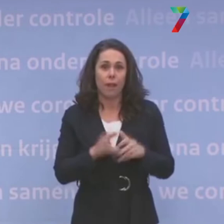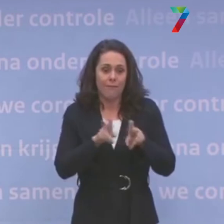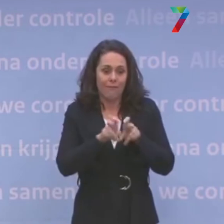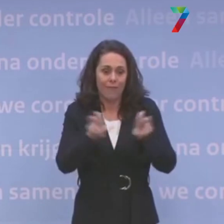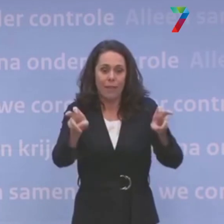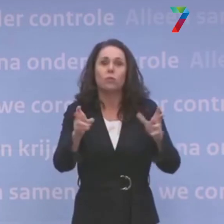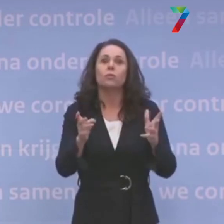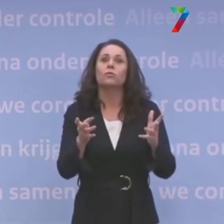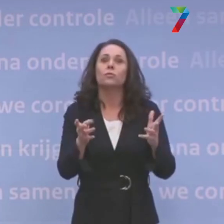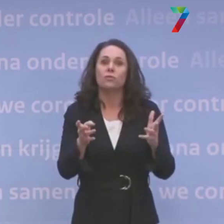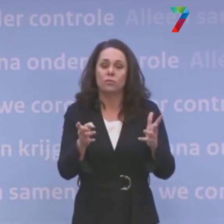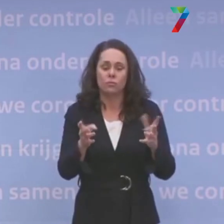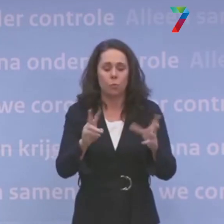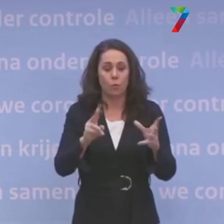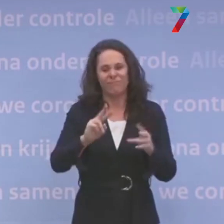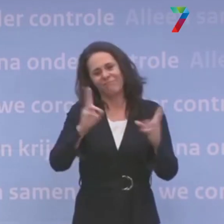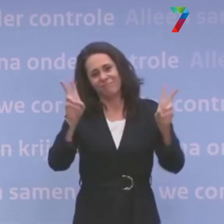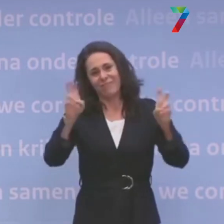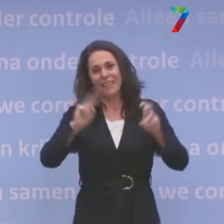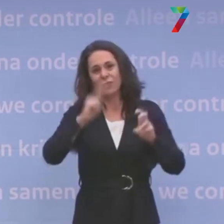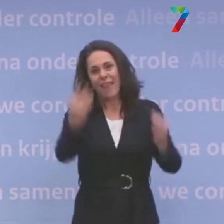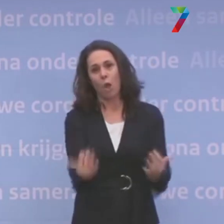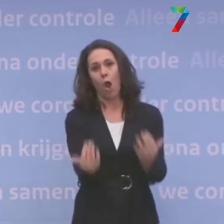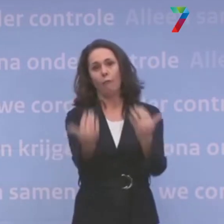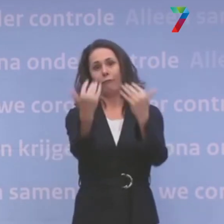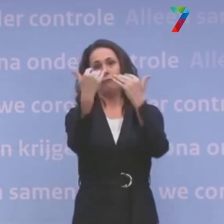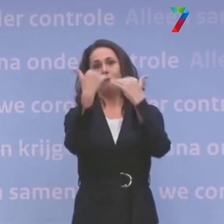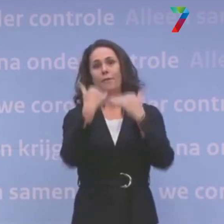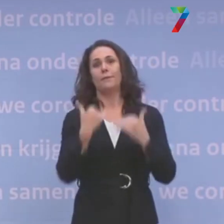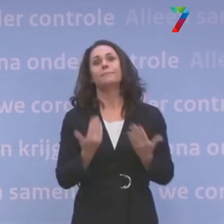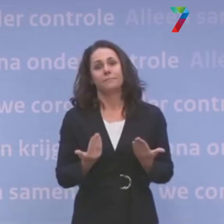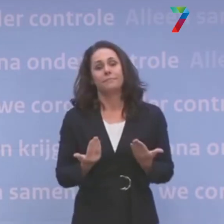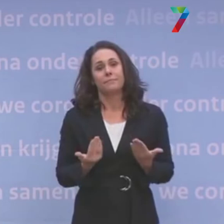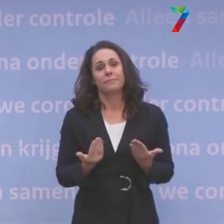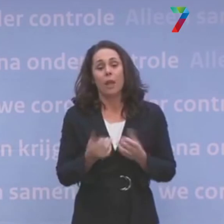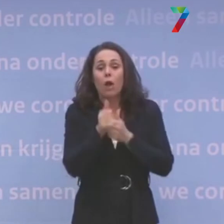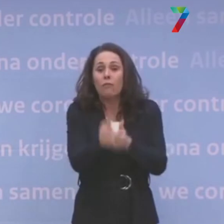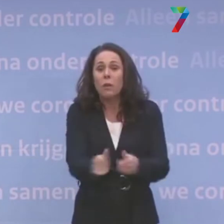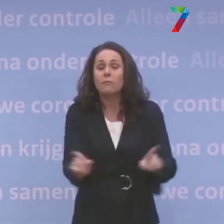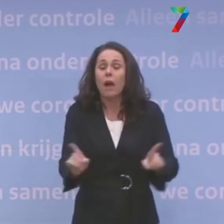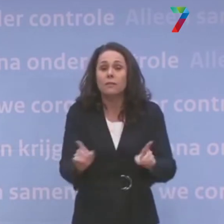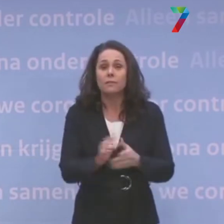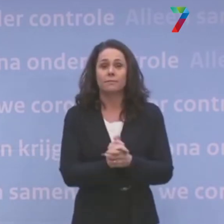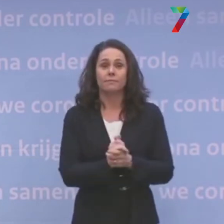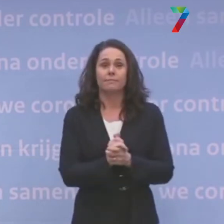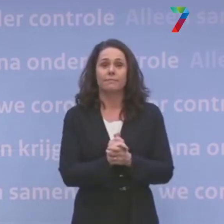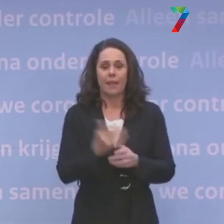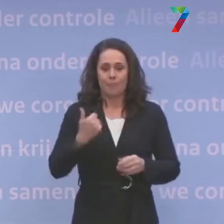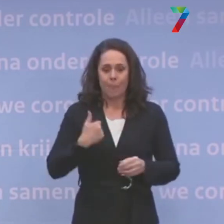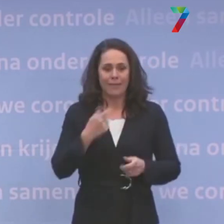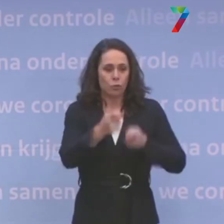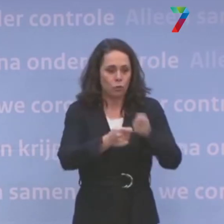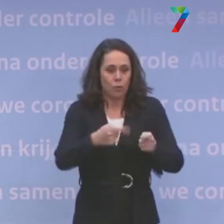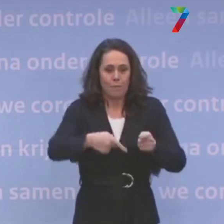ware in een tweede golf over ons heen. Met als gevolg nog meer druk op de mensen in de